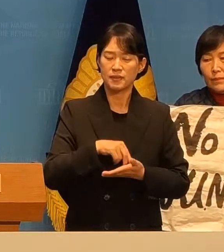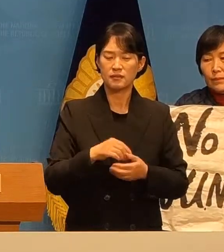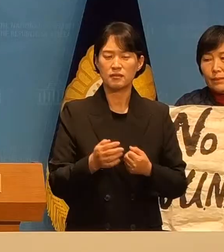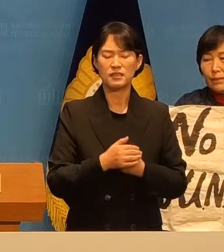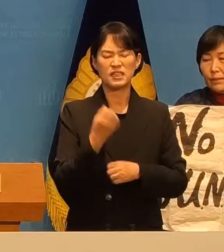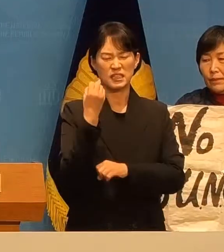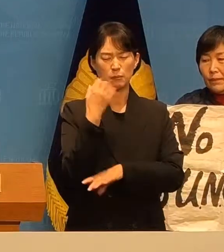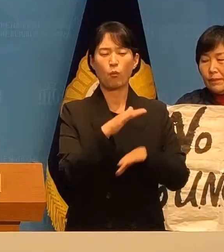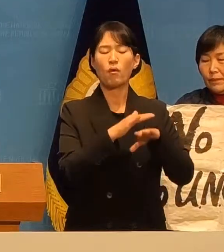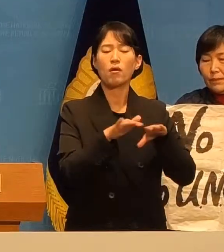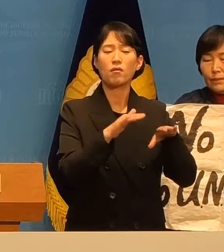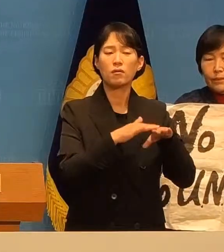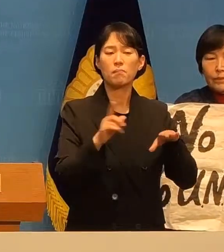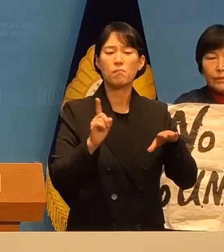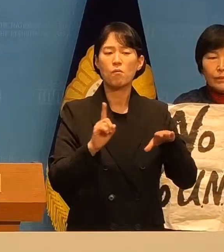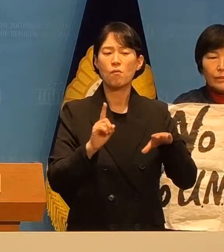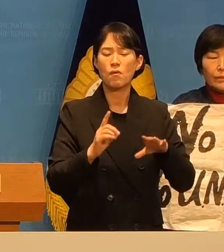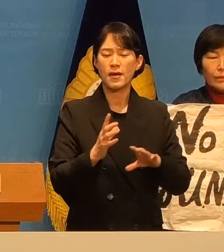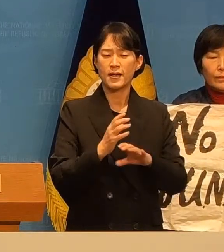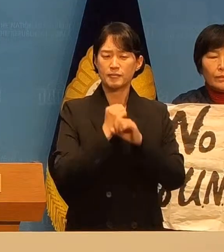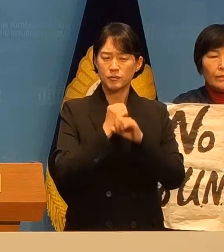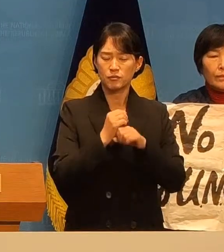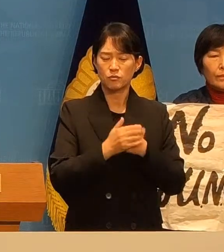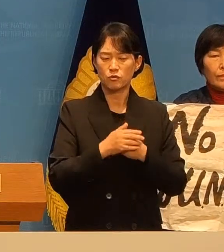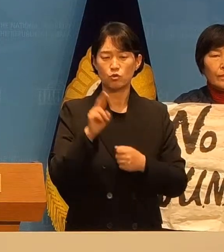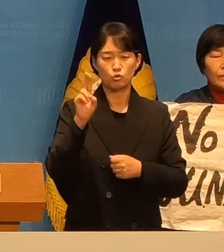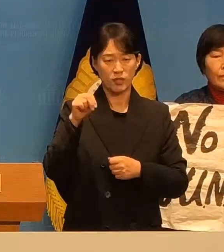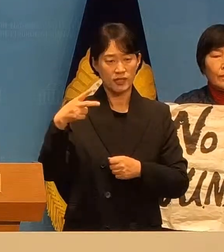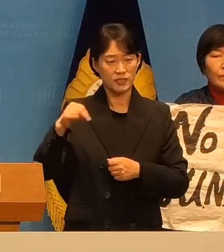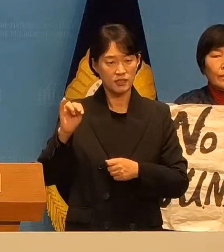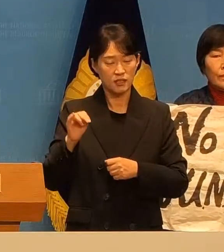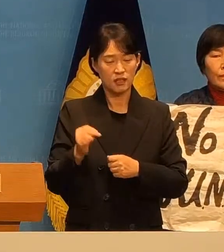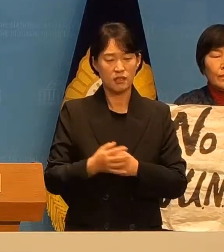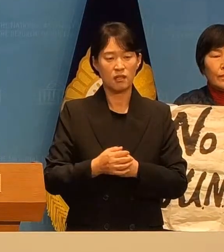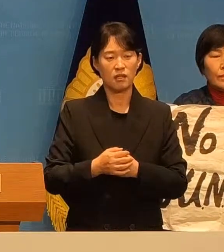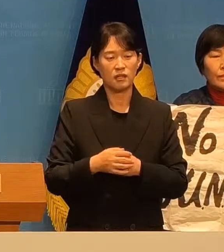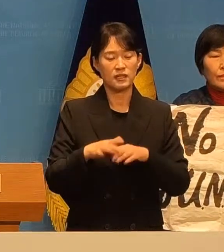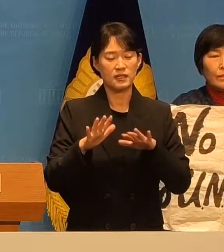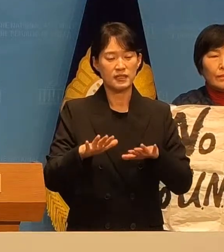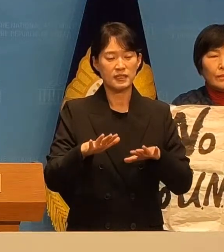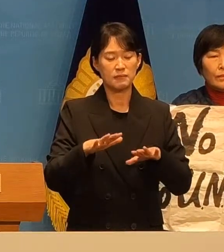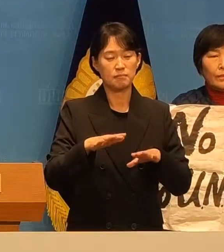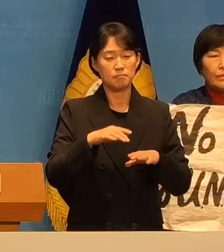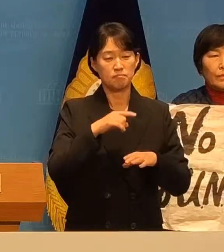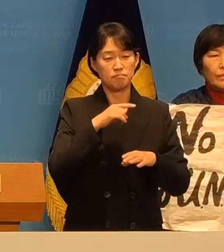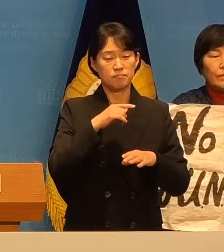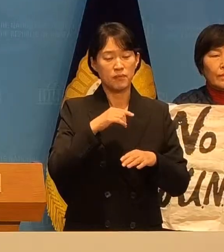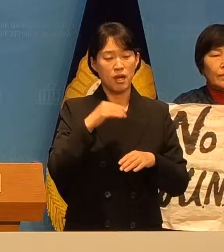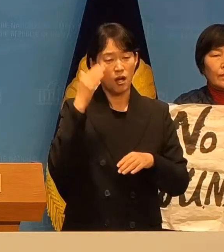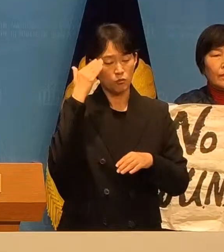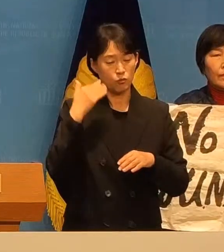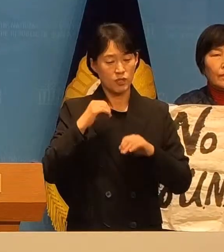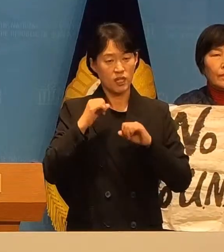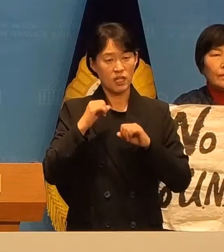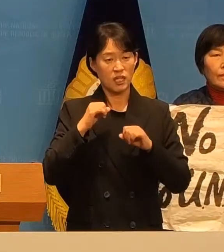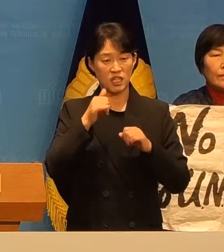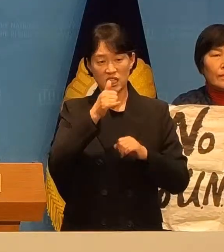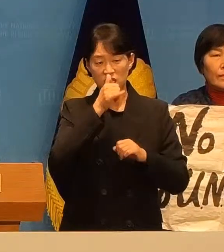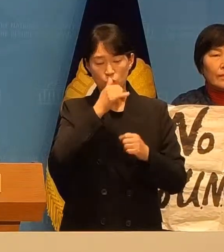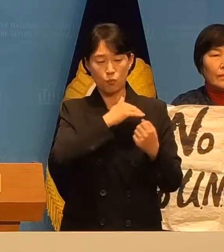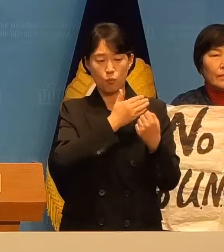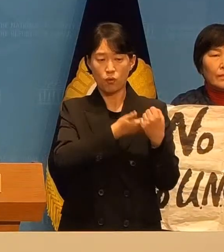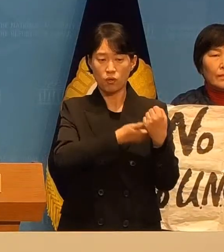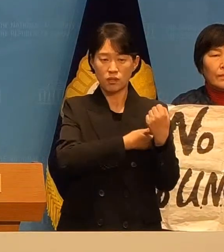해결은 핵심적으로 UNC가 현재 남측인데 갖고 있는 권한을 대한민국